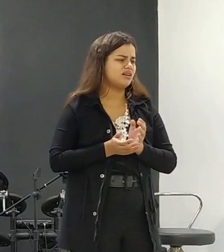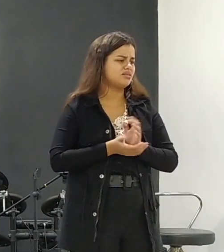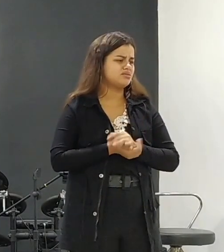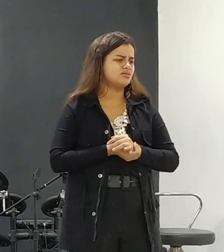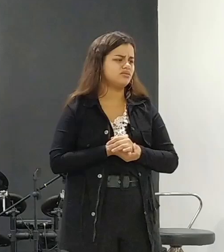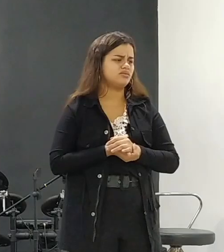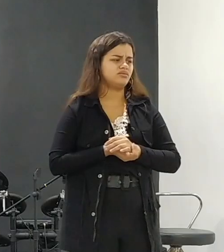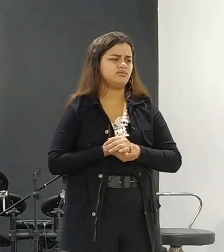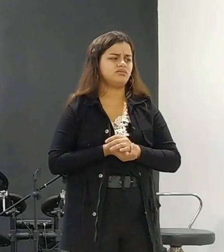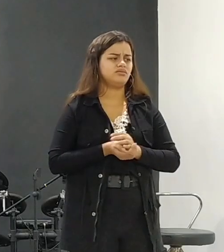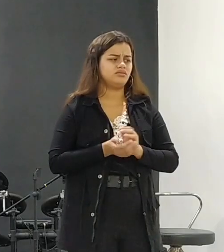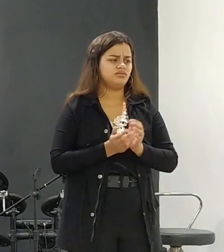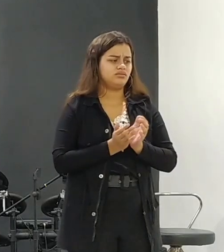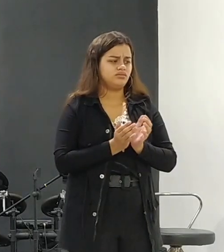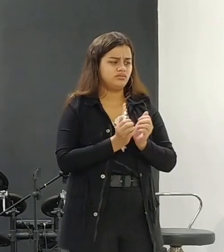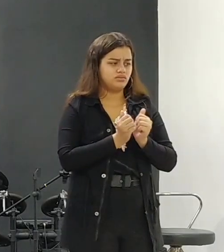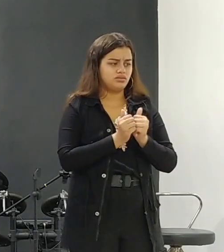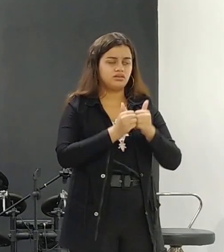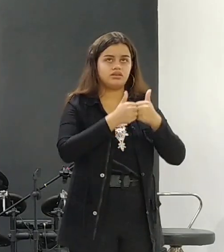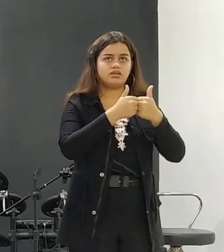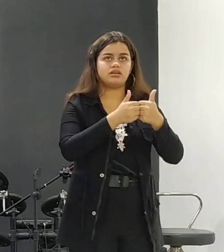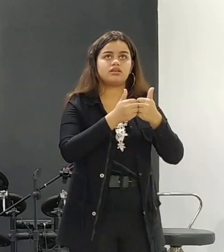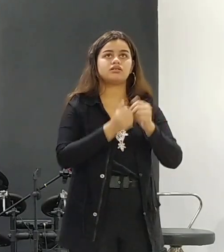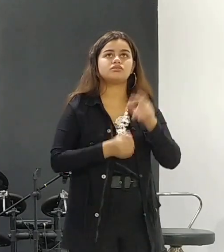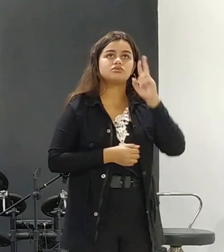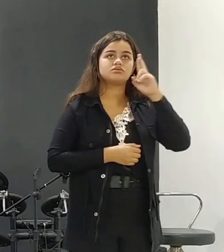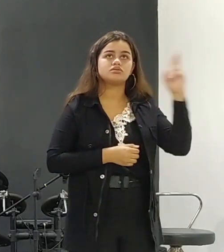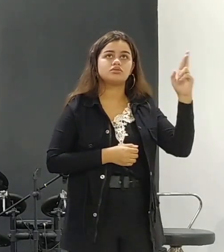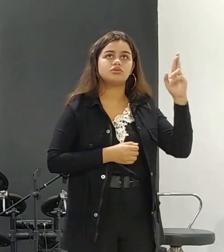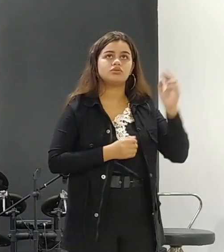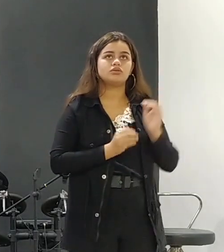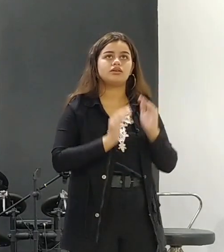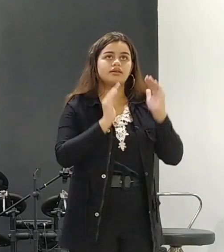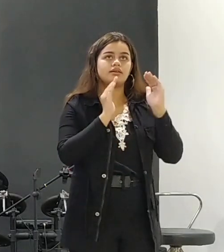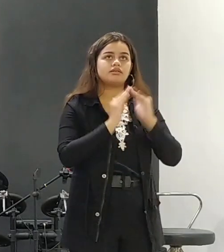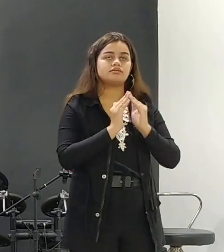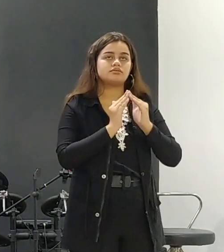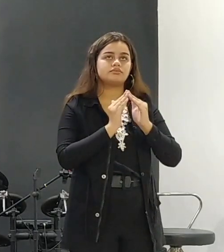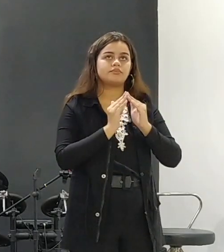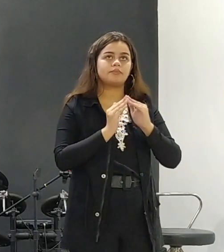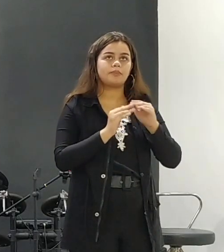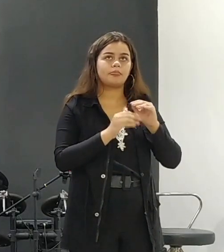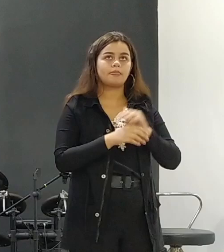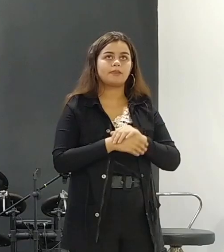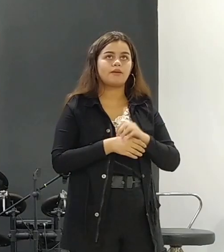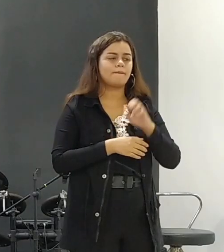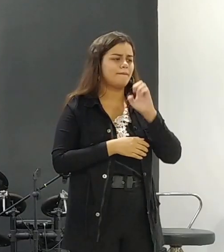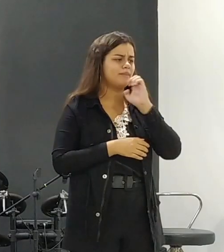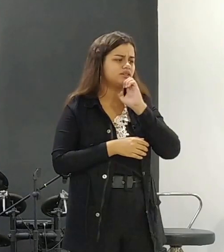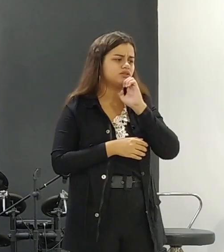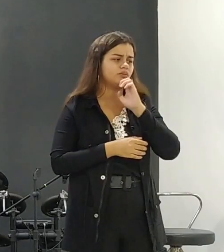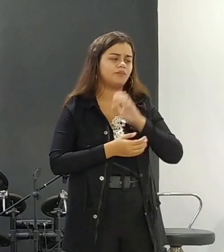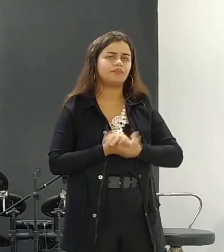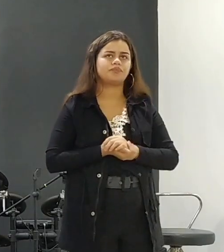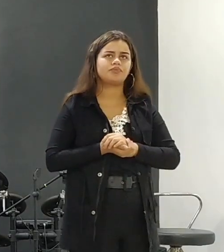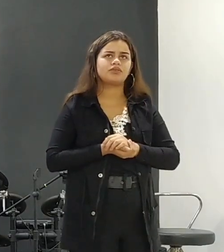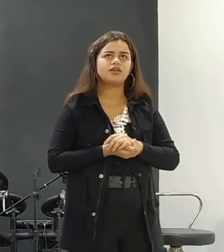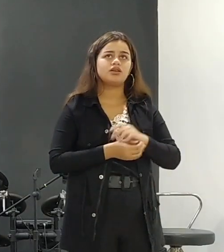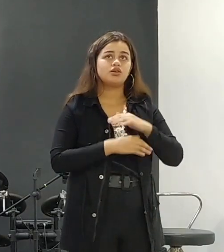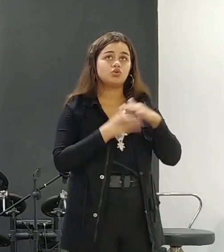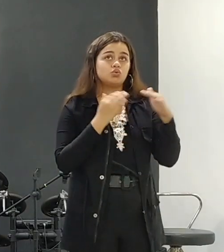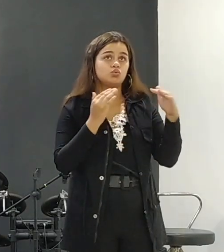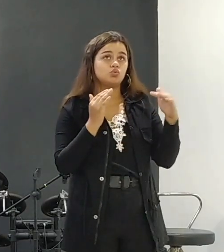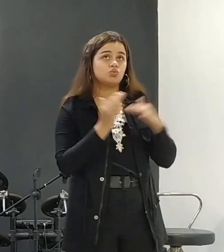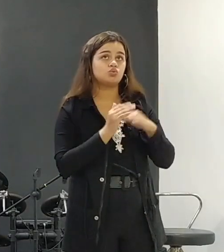do Senhor em casa de Obed-edom. Hoje deu 3 meses. E abençoou a Obed-edom em toda a